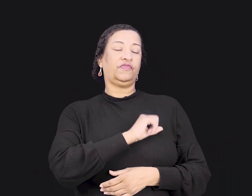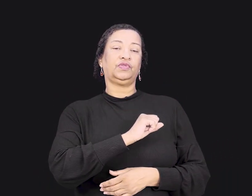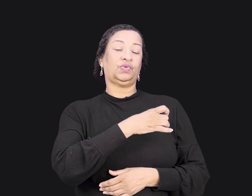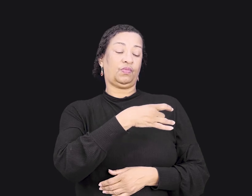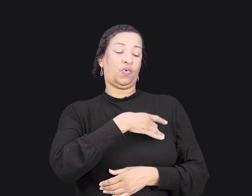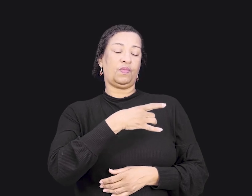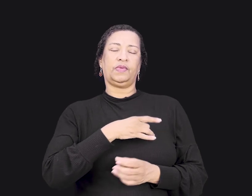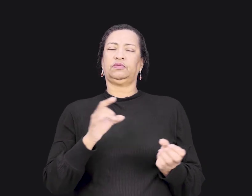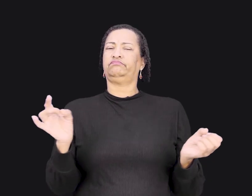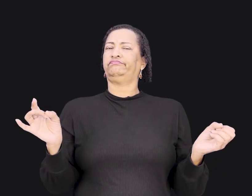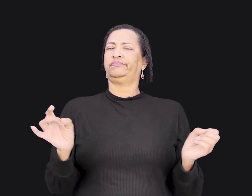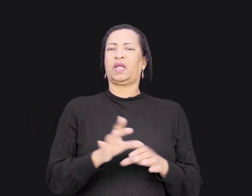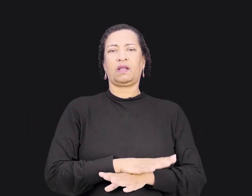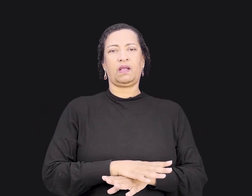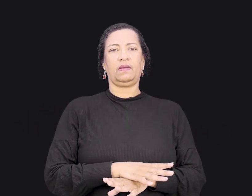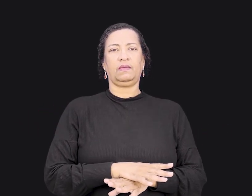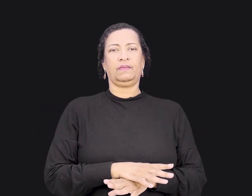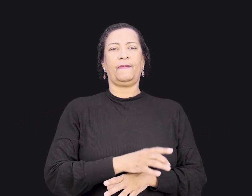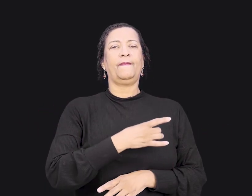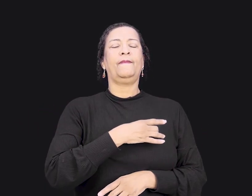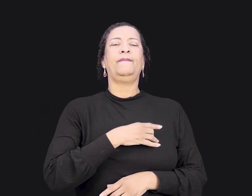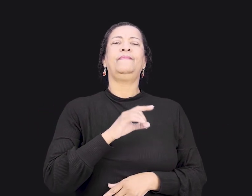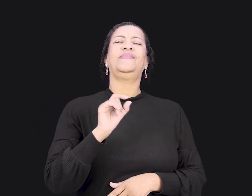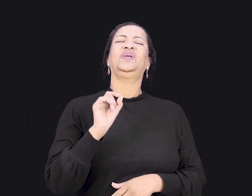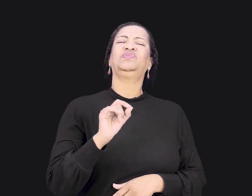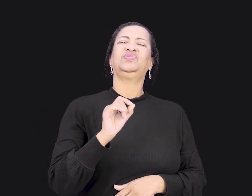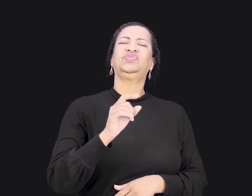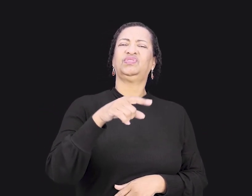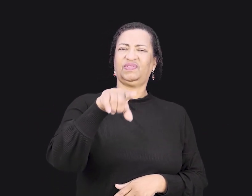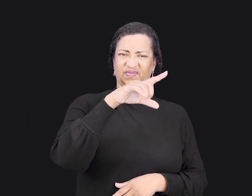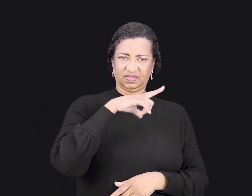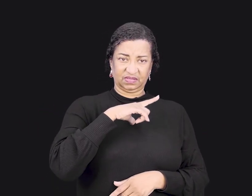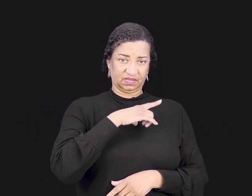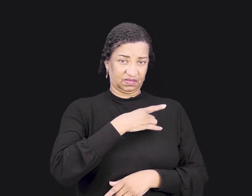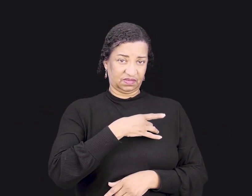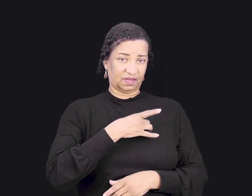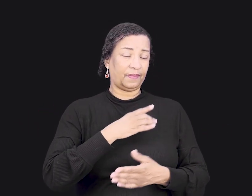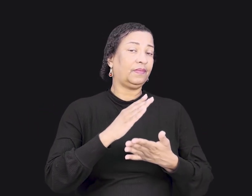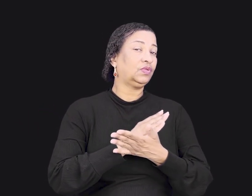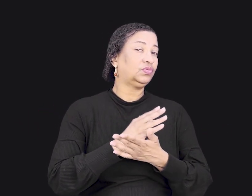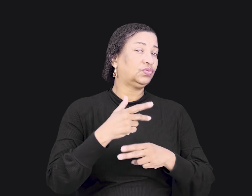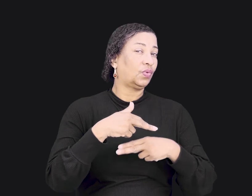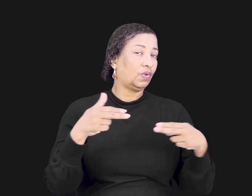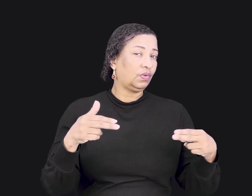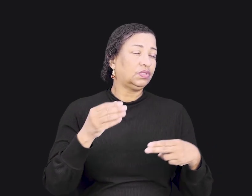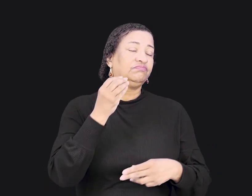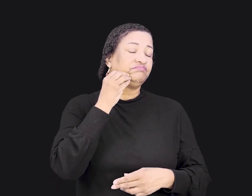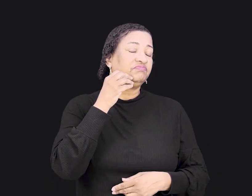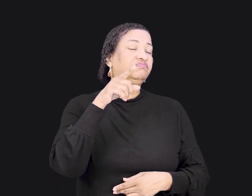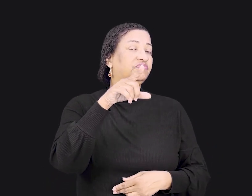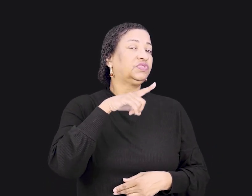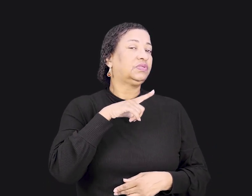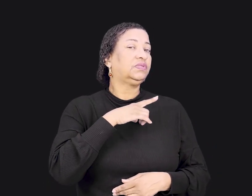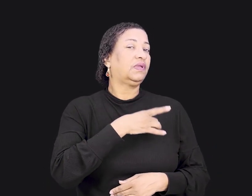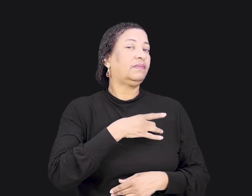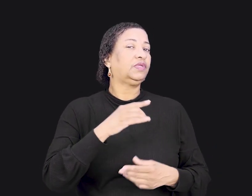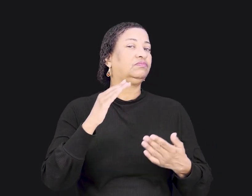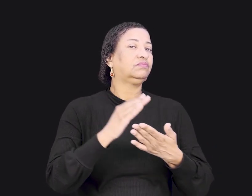medo. Afinal, medo de quê? Você tem medo de alguma coisa? Talvez você tenha medo que alguma coisa aconteça